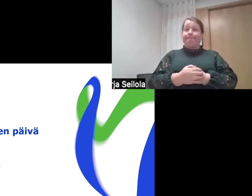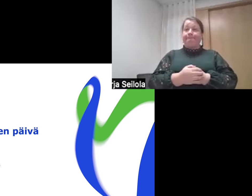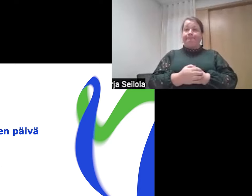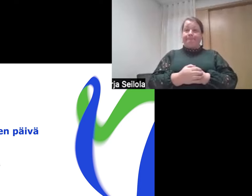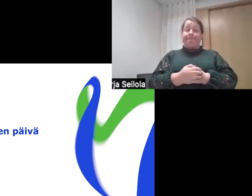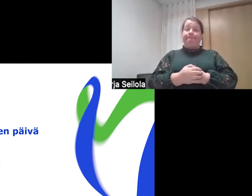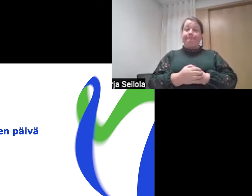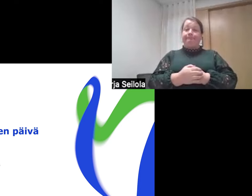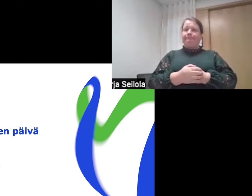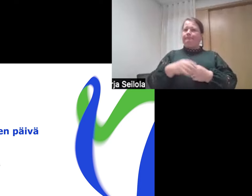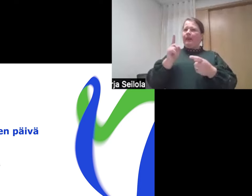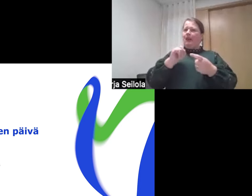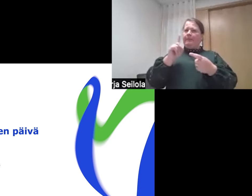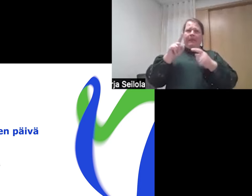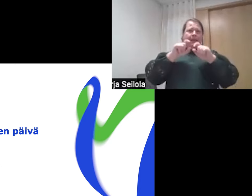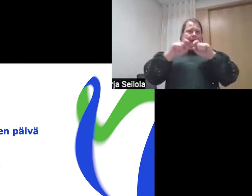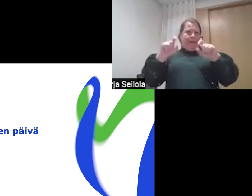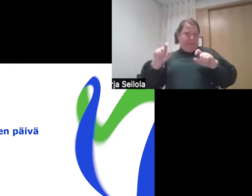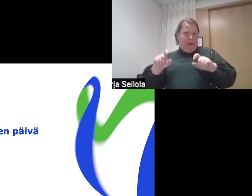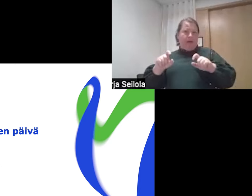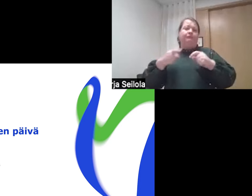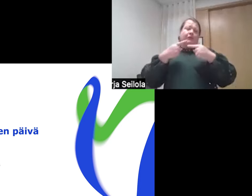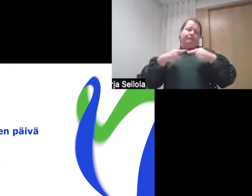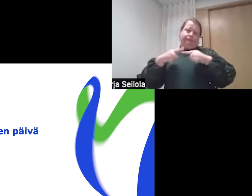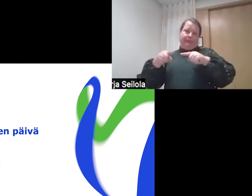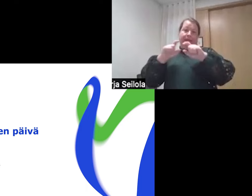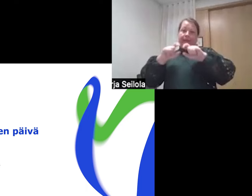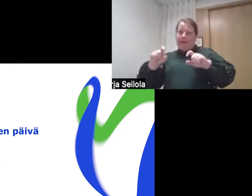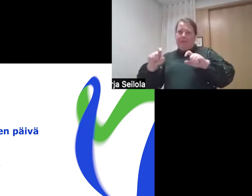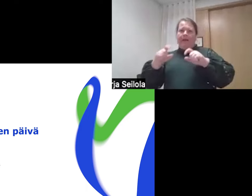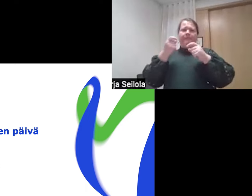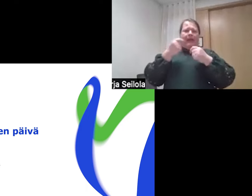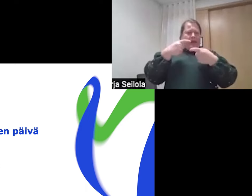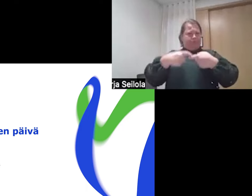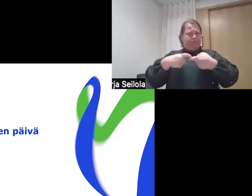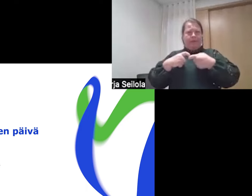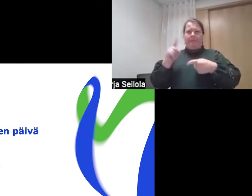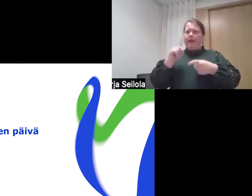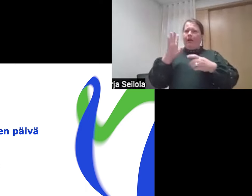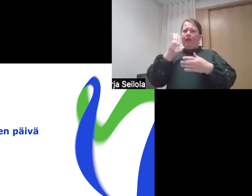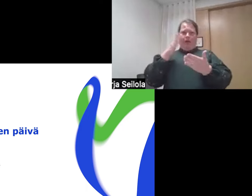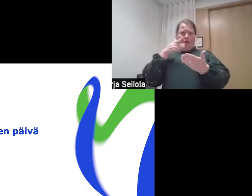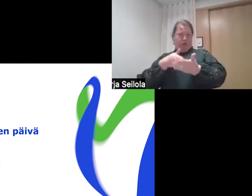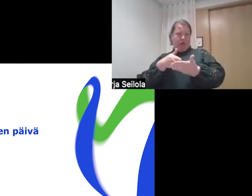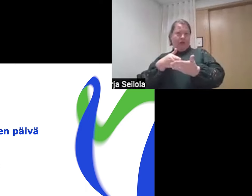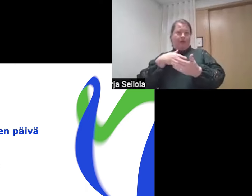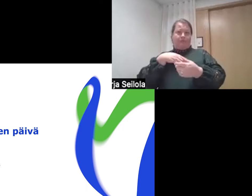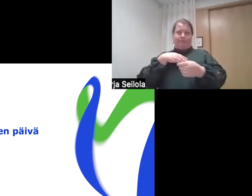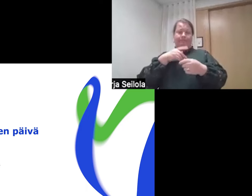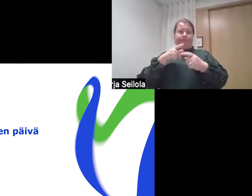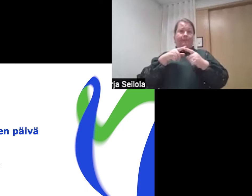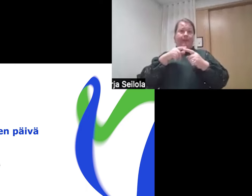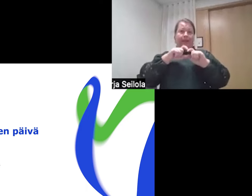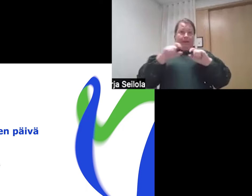suunnitelleet alustavasti noin 4 kokoontumista. Ja ne tärkeät teemat, joita tällä hetkellä käsitellään,